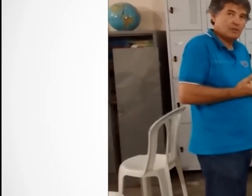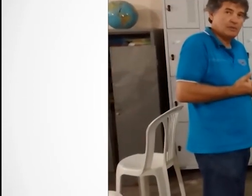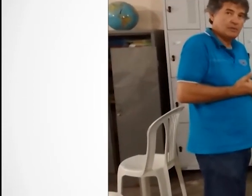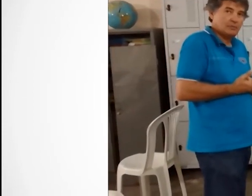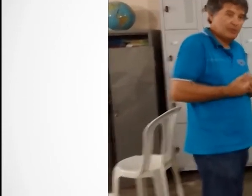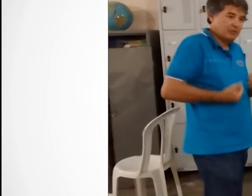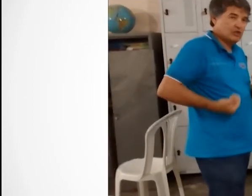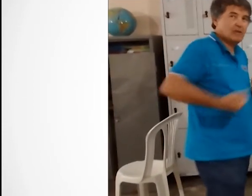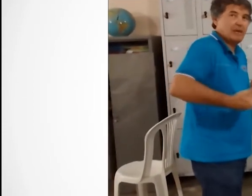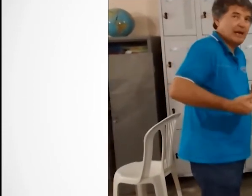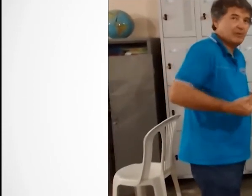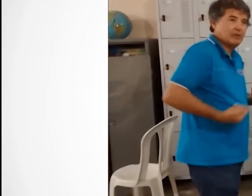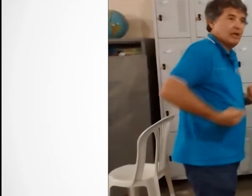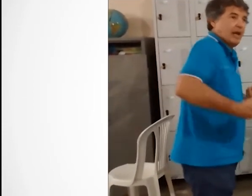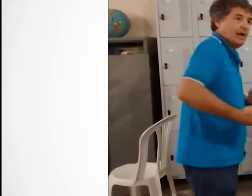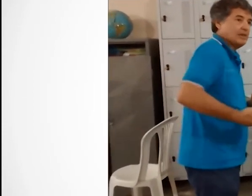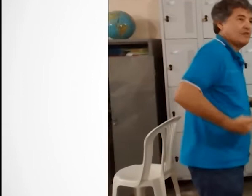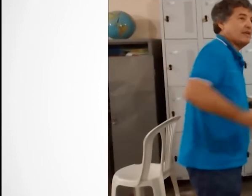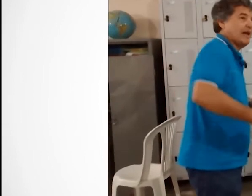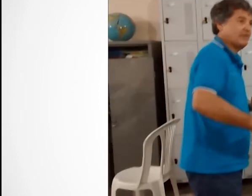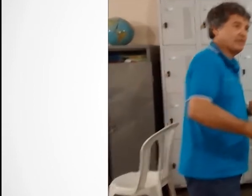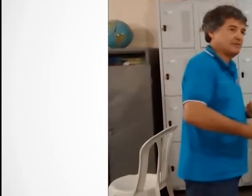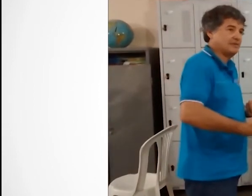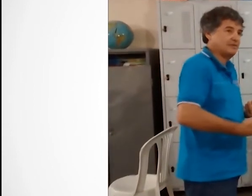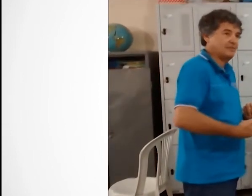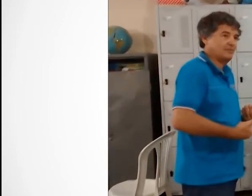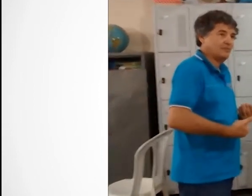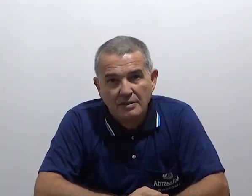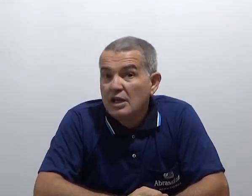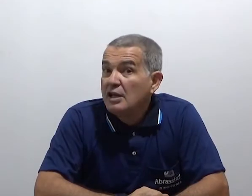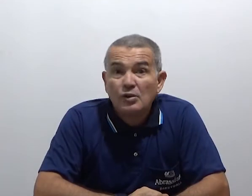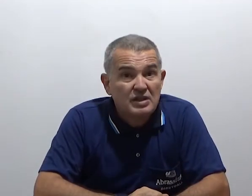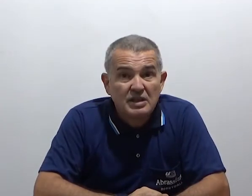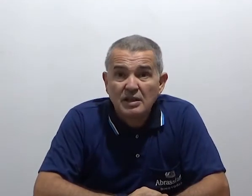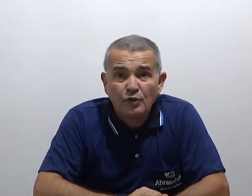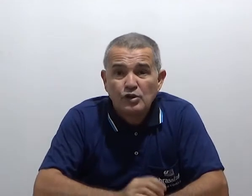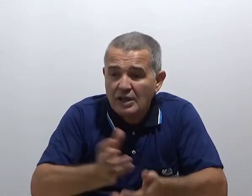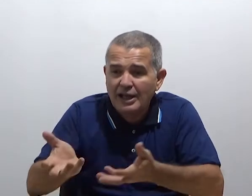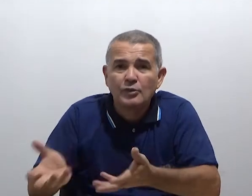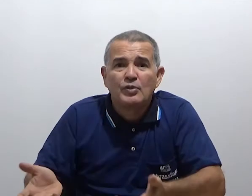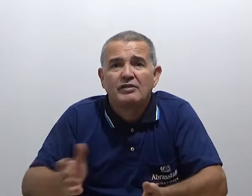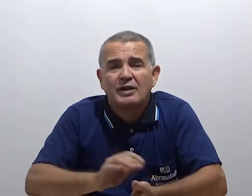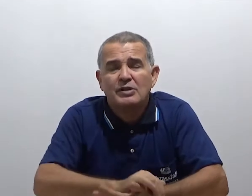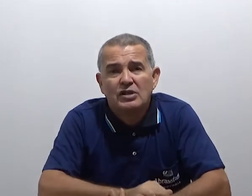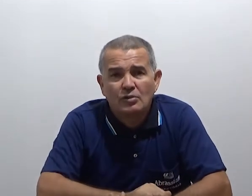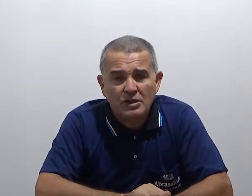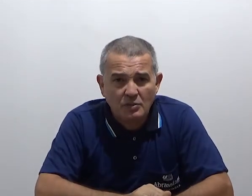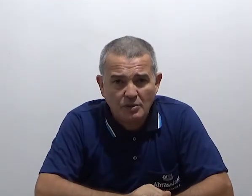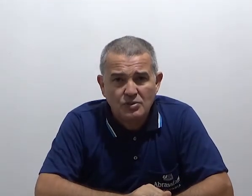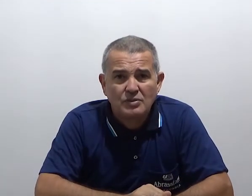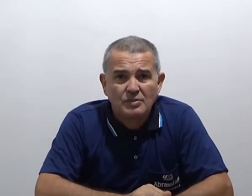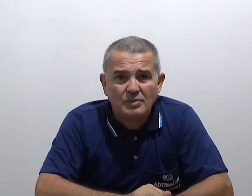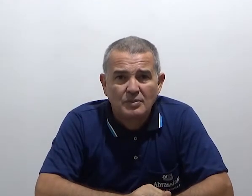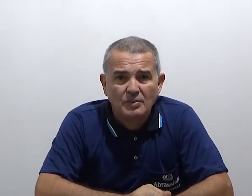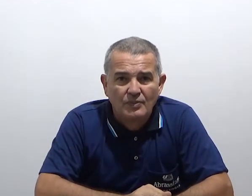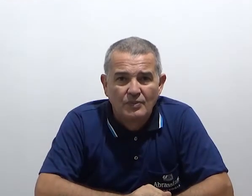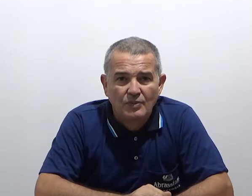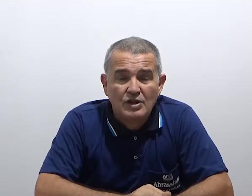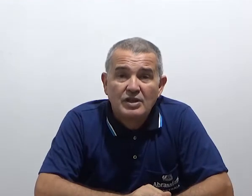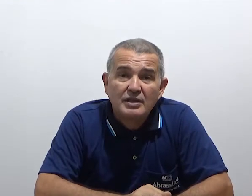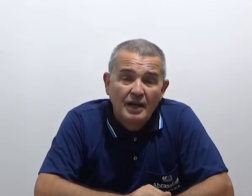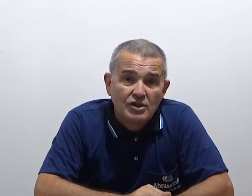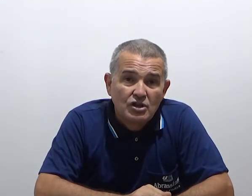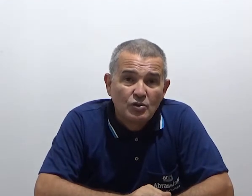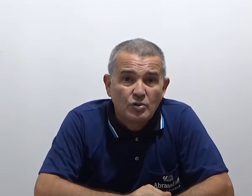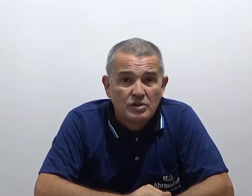cor, para poder chamá-lo às variáveis. E não se sentir frustrado porque vai mexer com as mãos.